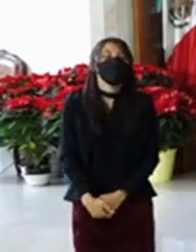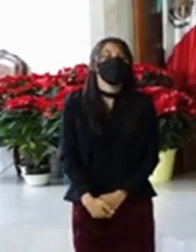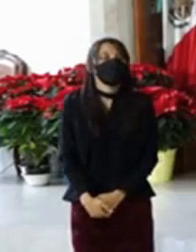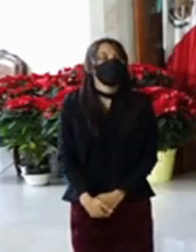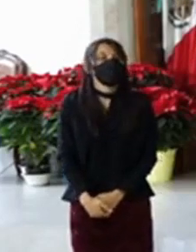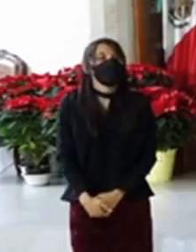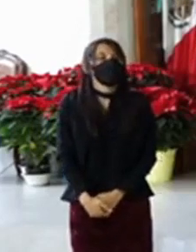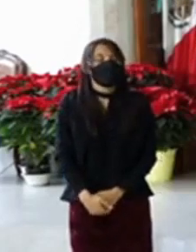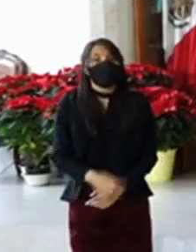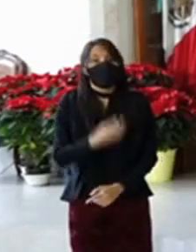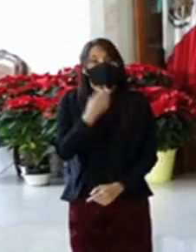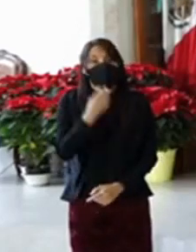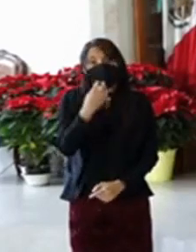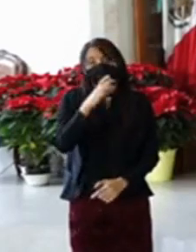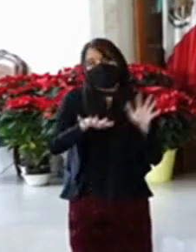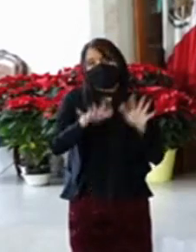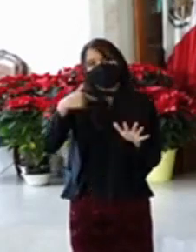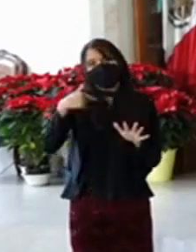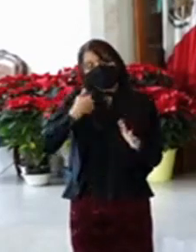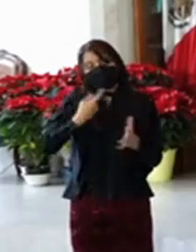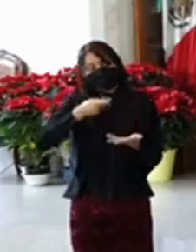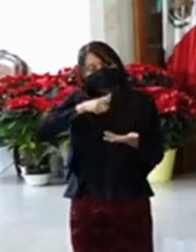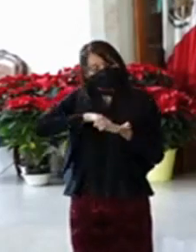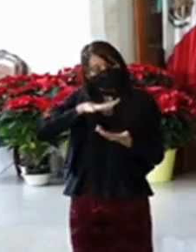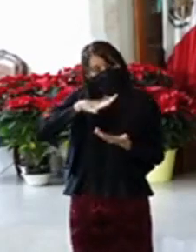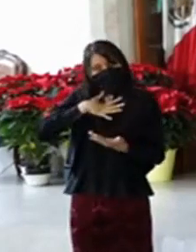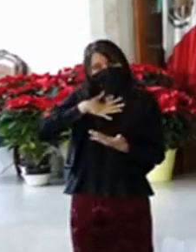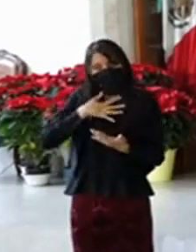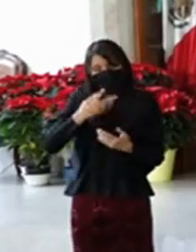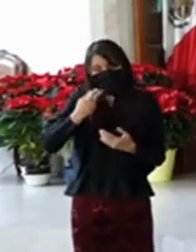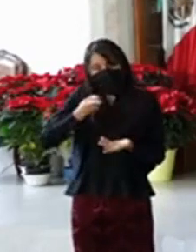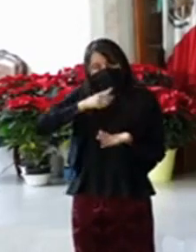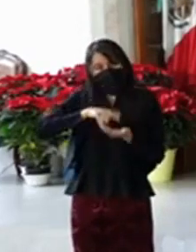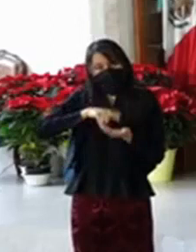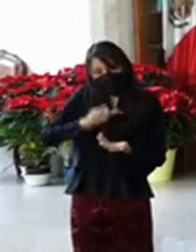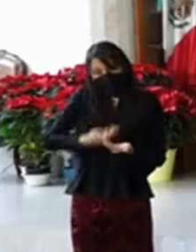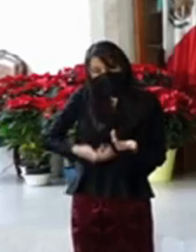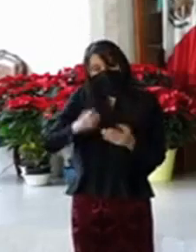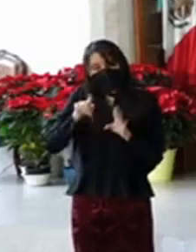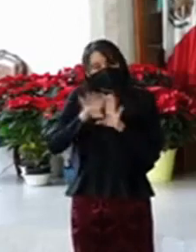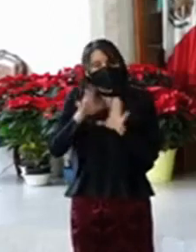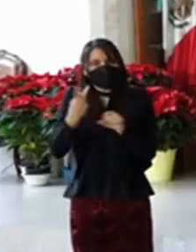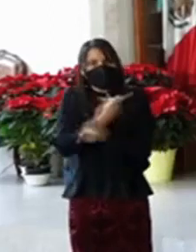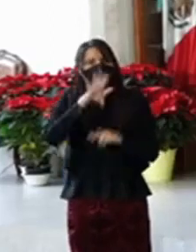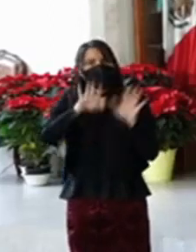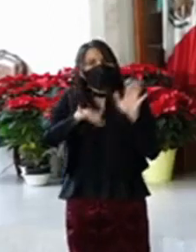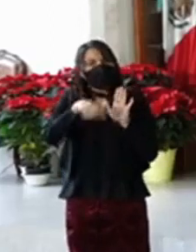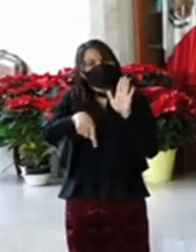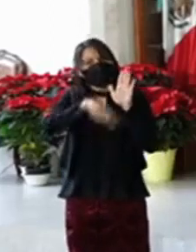cuando hay una actitud negativa de los que no conocen a profundidad al Señor,